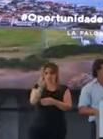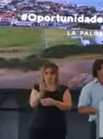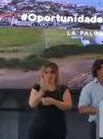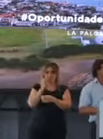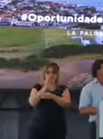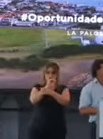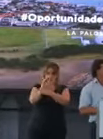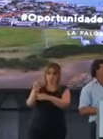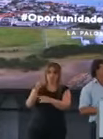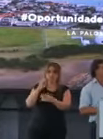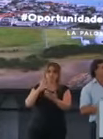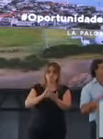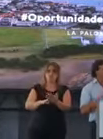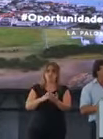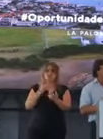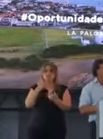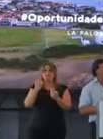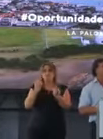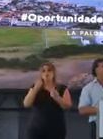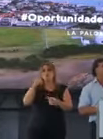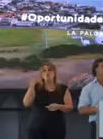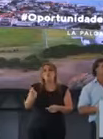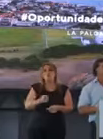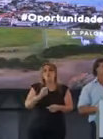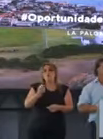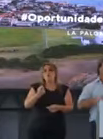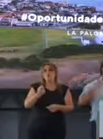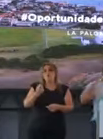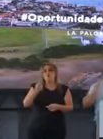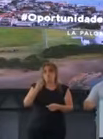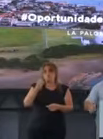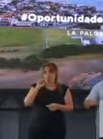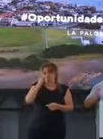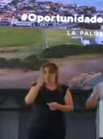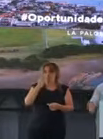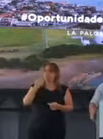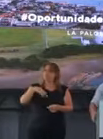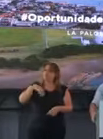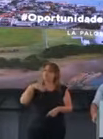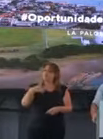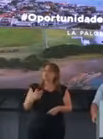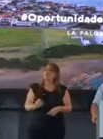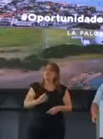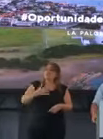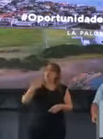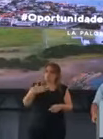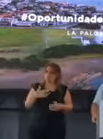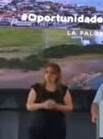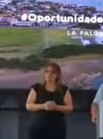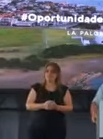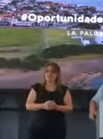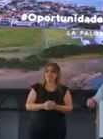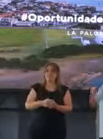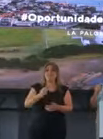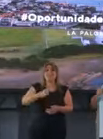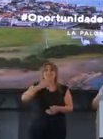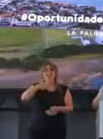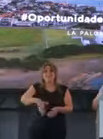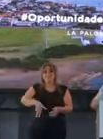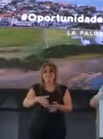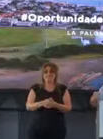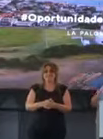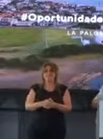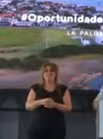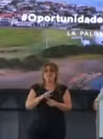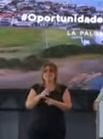Tenemos que valorar, tenemos que entender, tenemos que comprender que